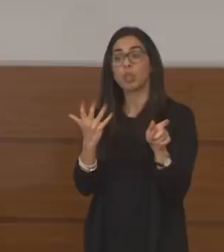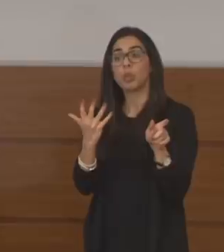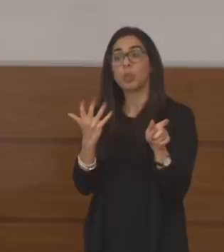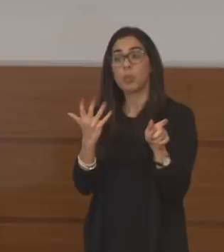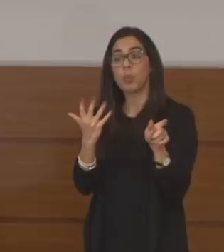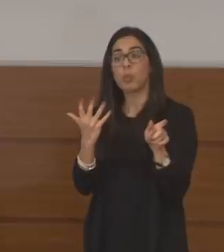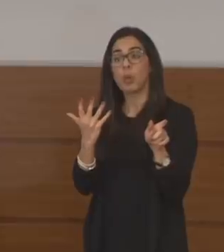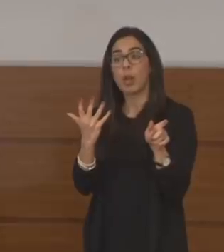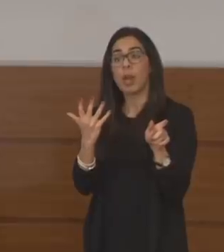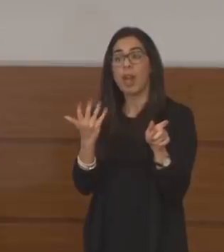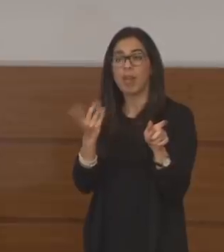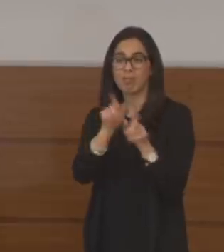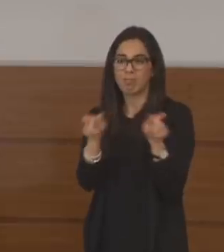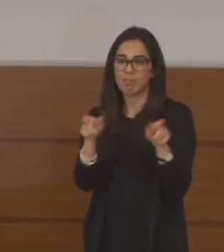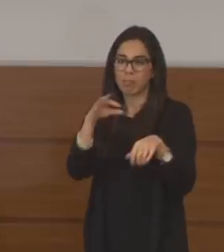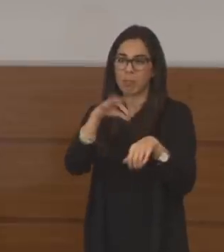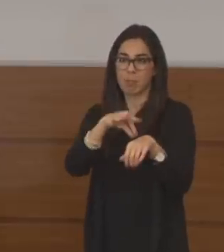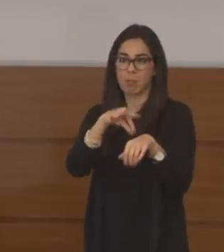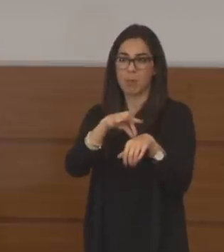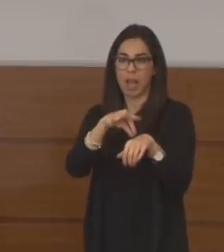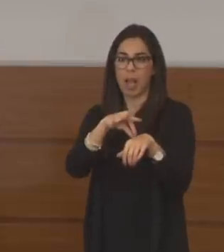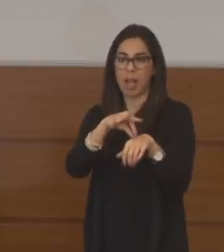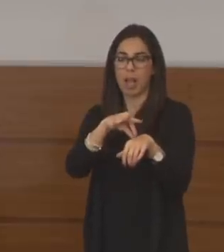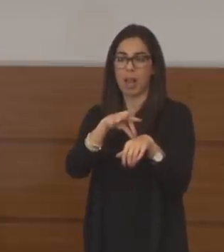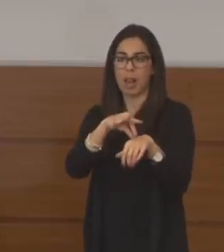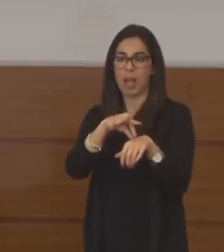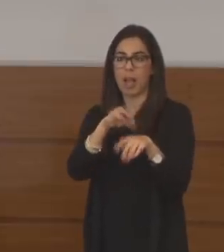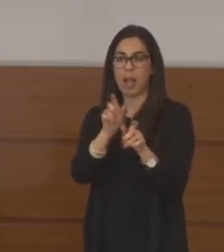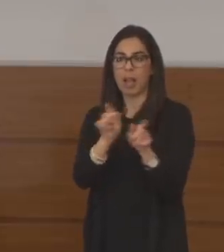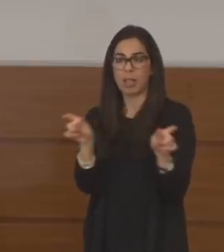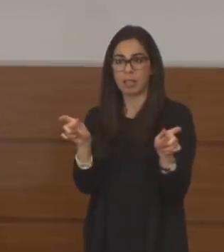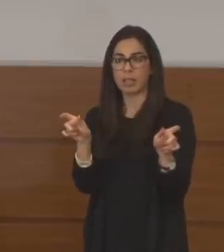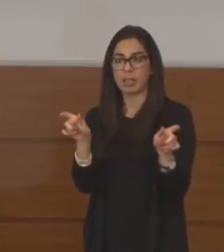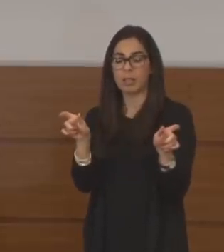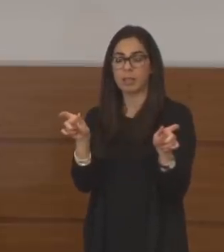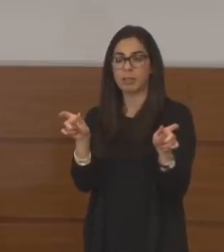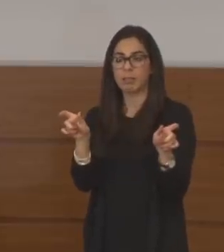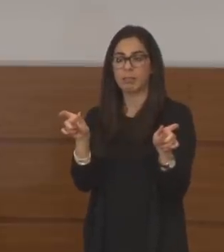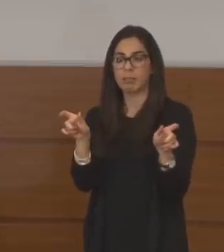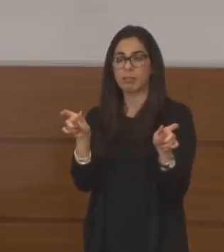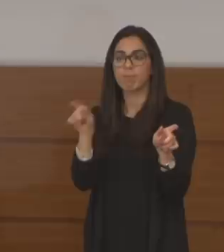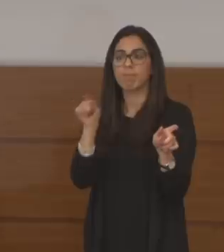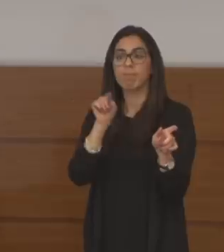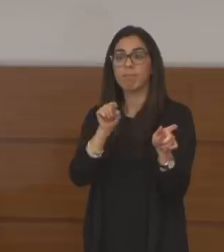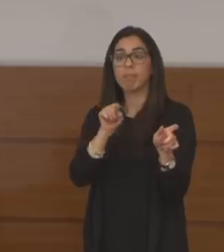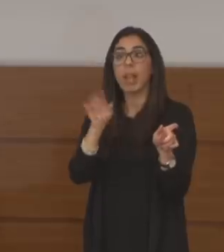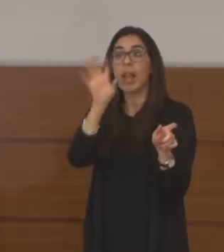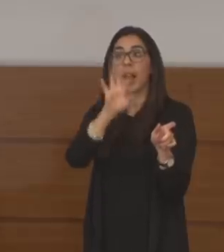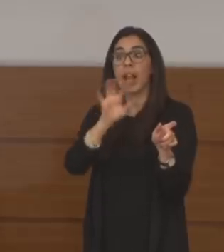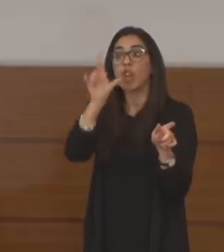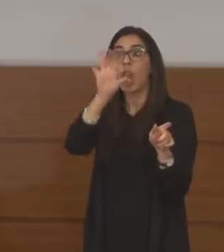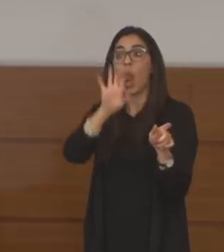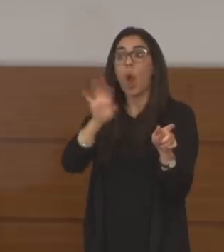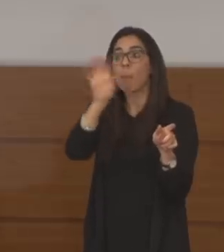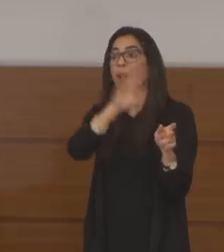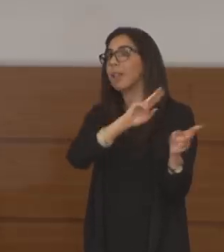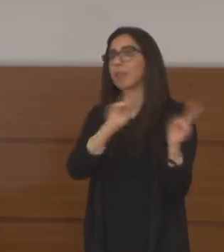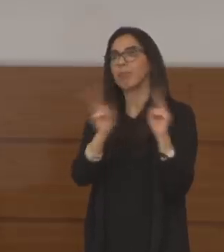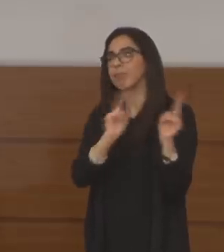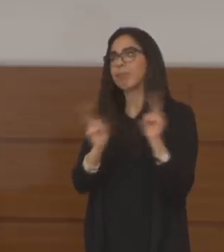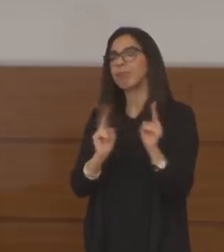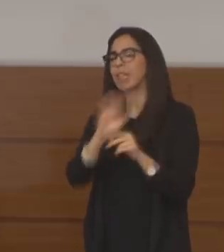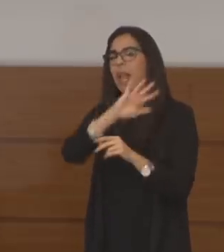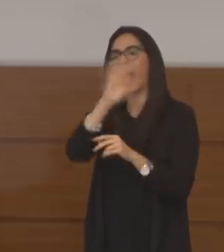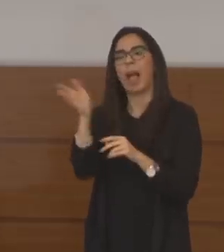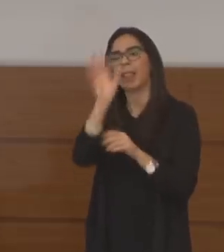55 ammalati cinque persone che sono state trasferite dalla regione lombardia in altre regioni